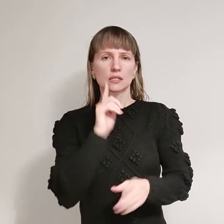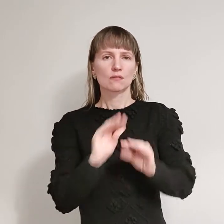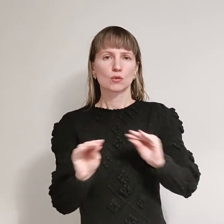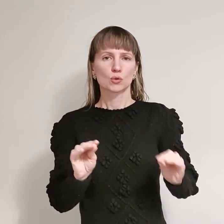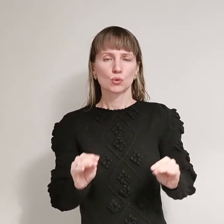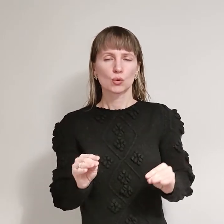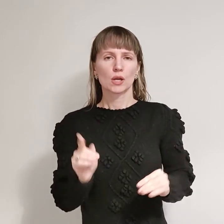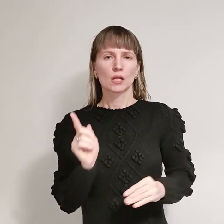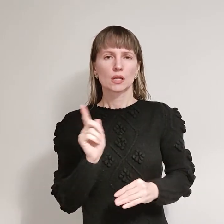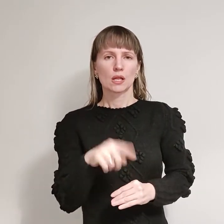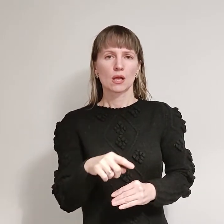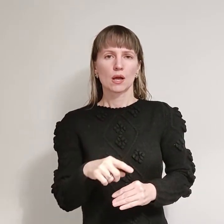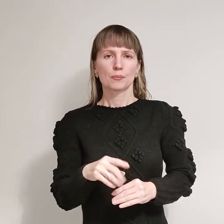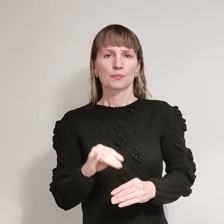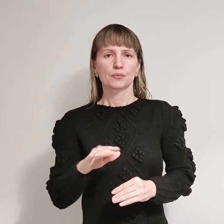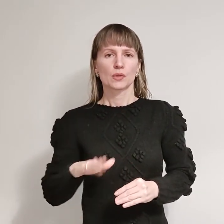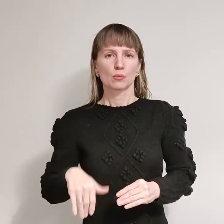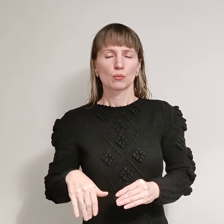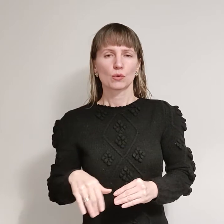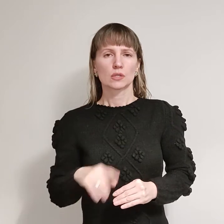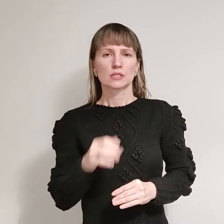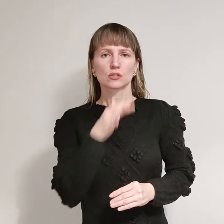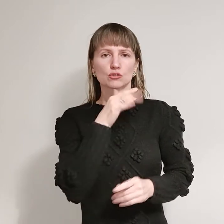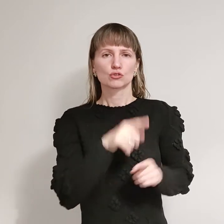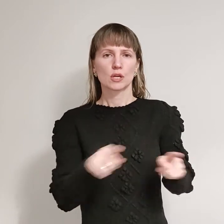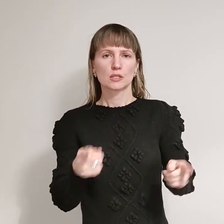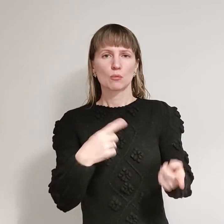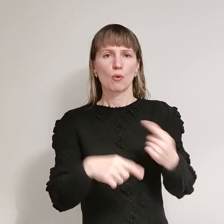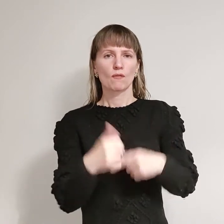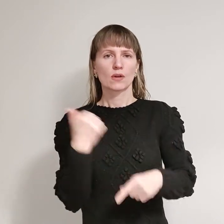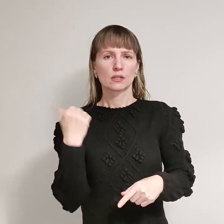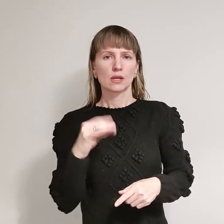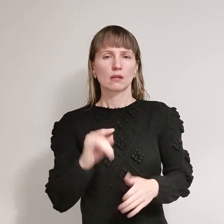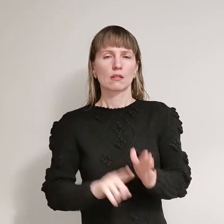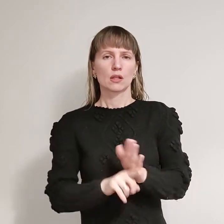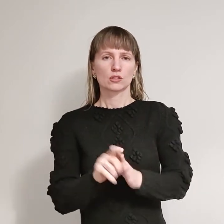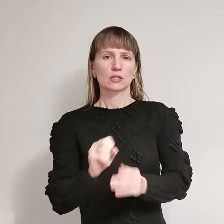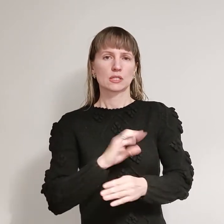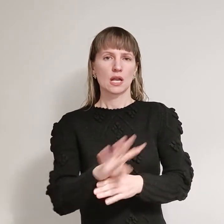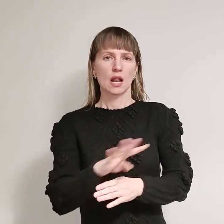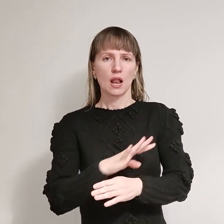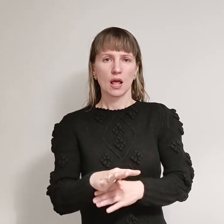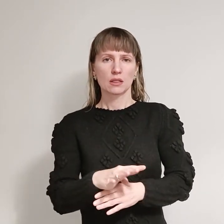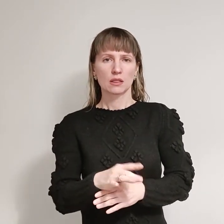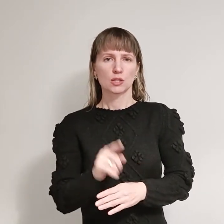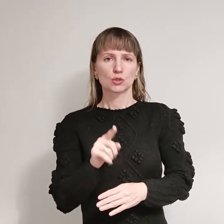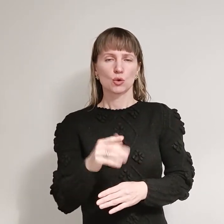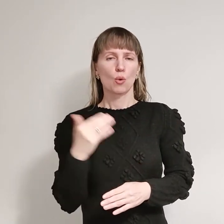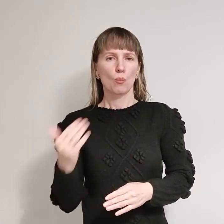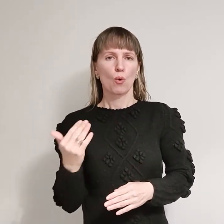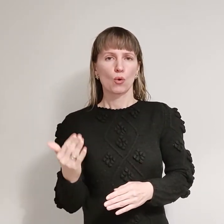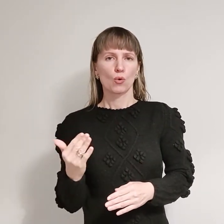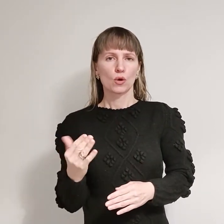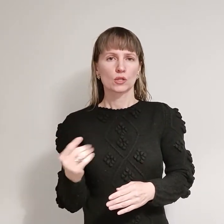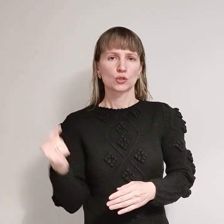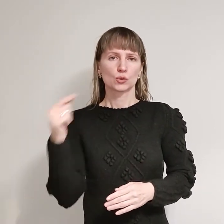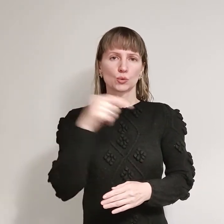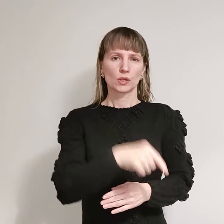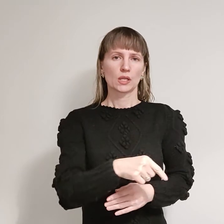так? І потім за певний час повертаються і починають гатити вже з того боку сюди. Визначеному